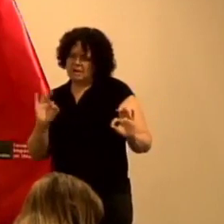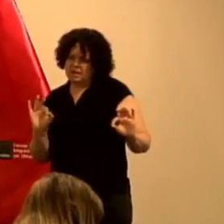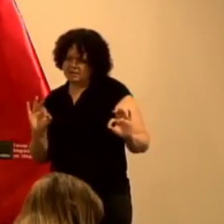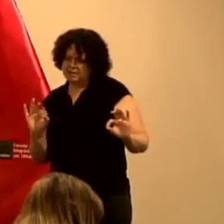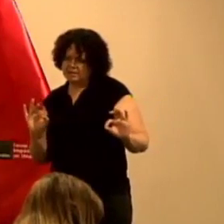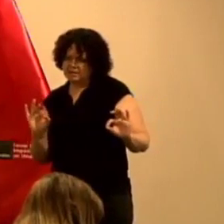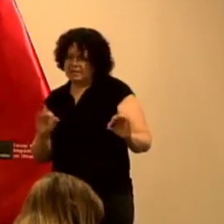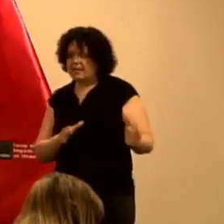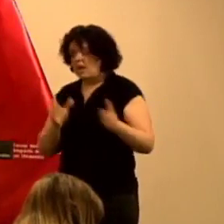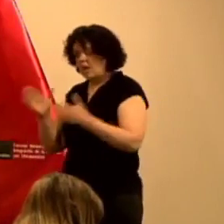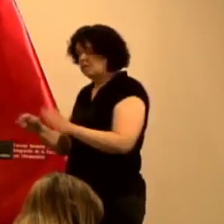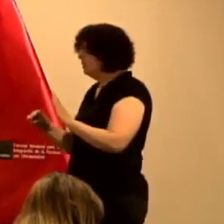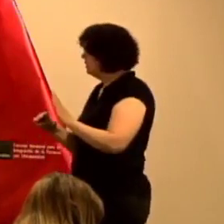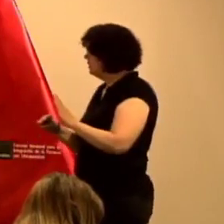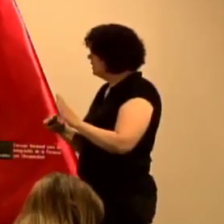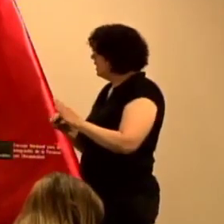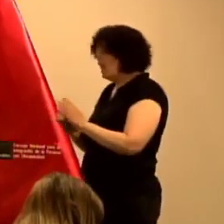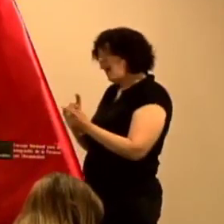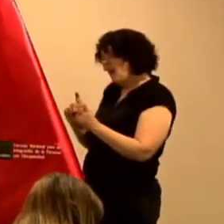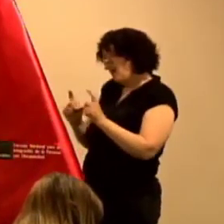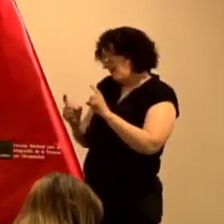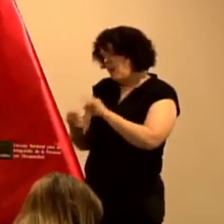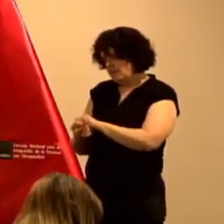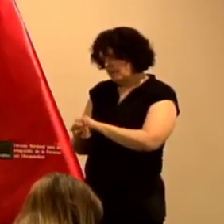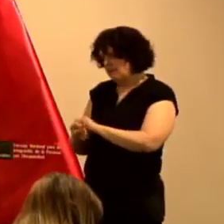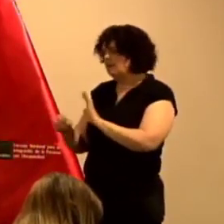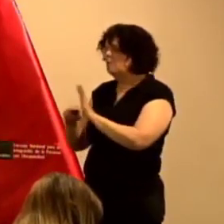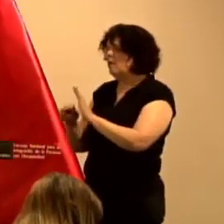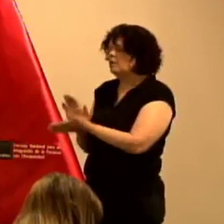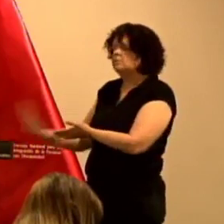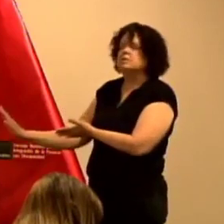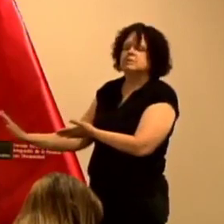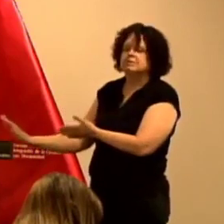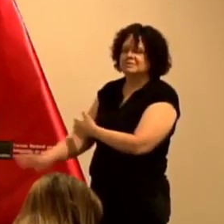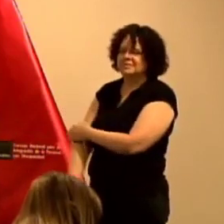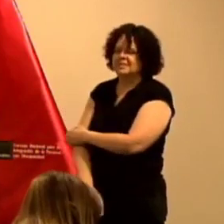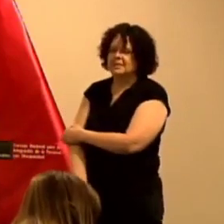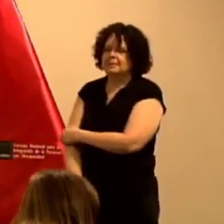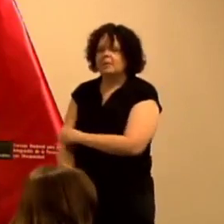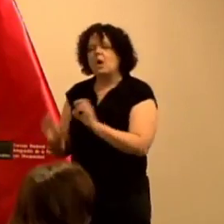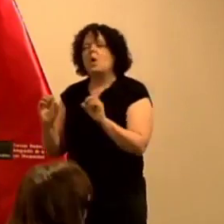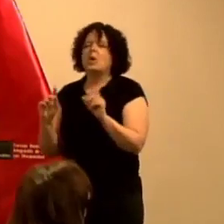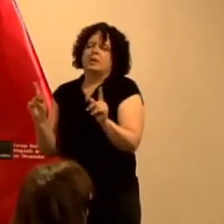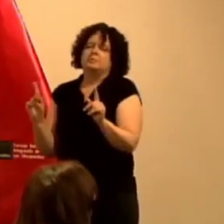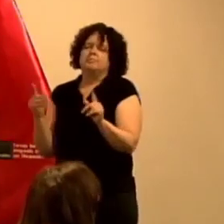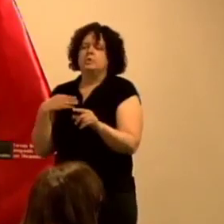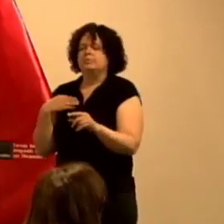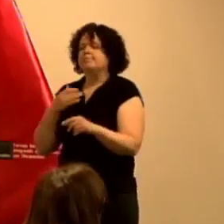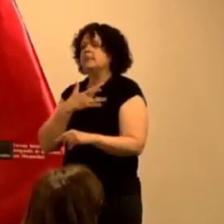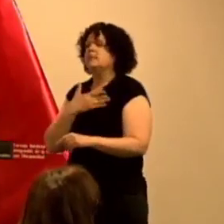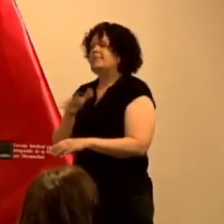que en el modelo, evoluciona un poco y está el modelo de la marginación, decía, bueno, porque tengo